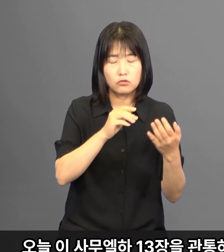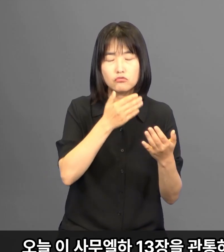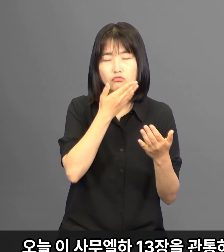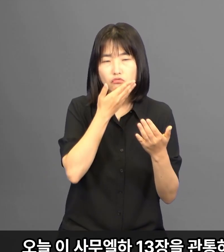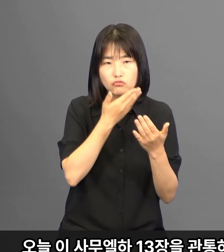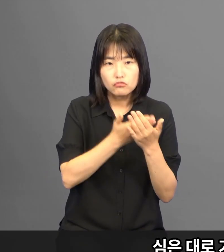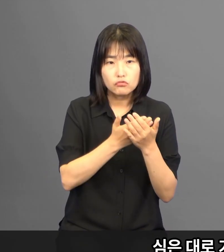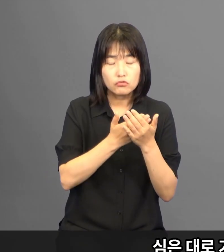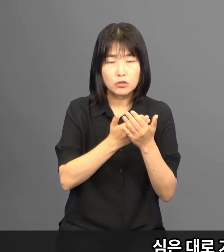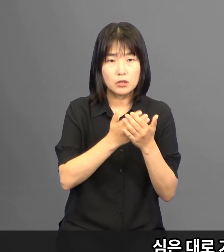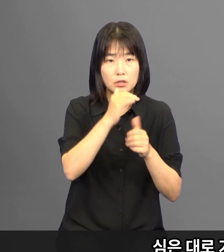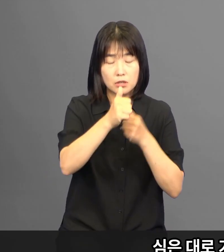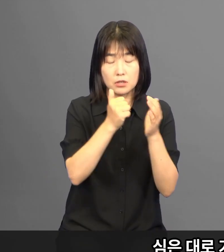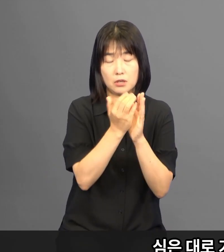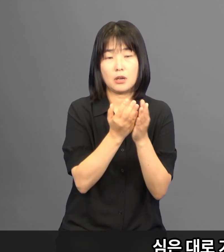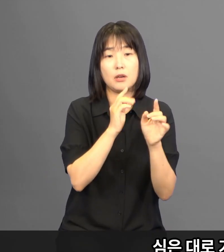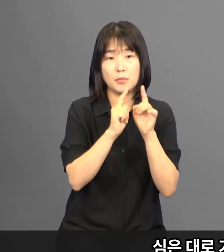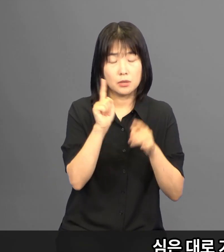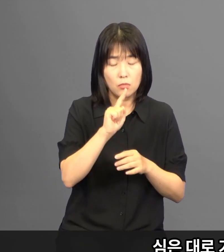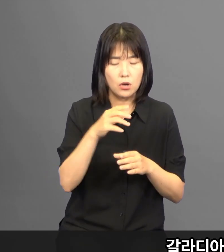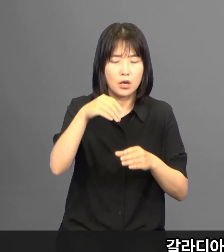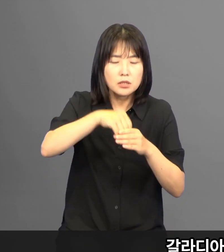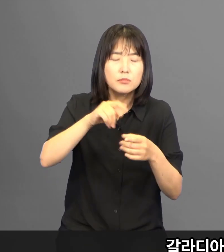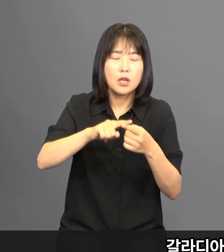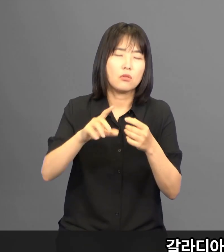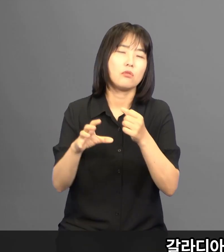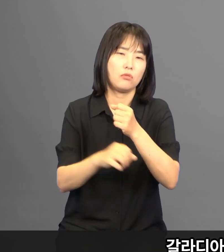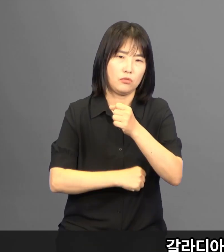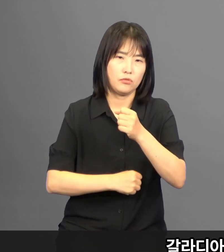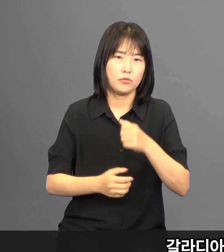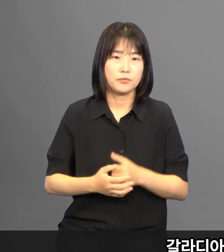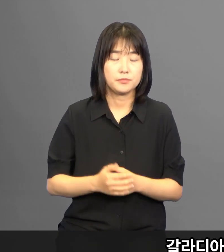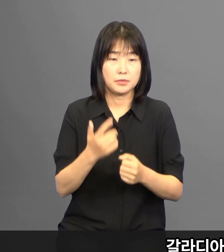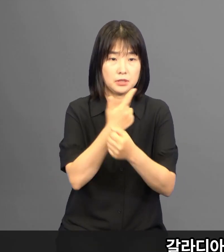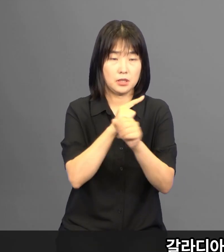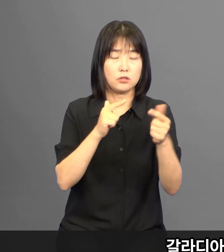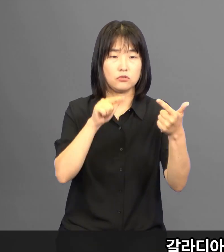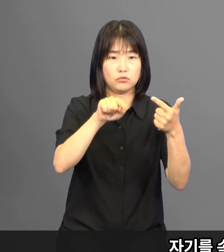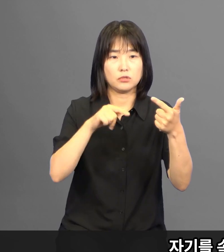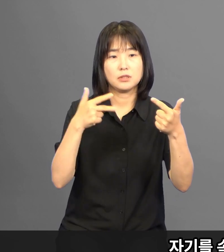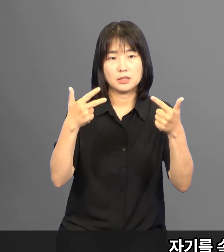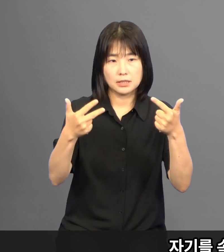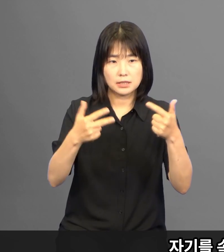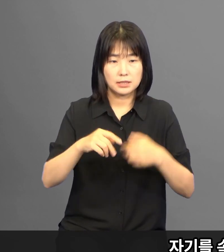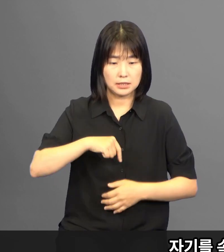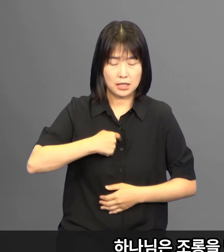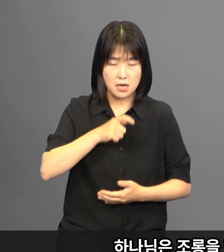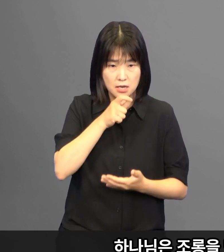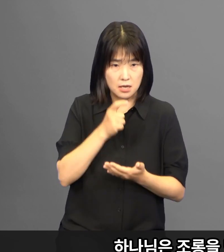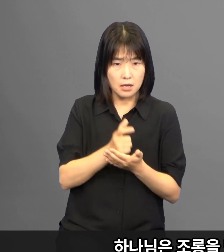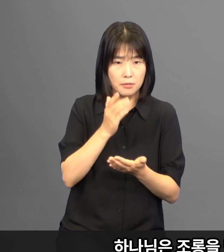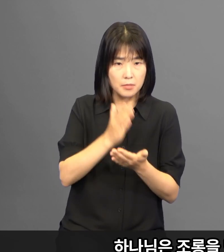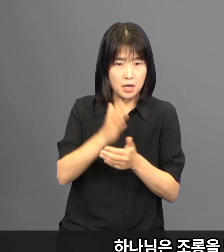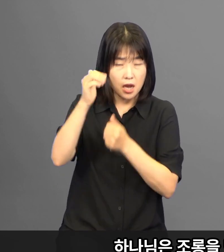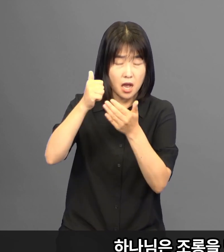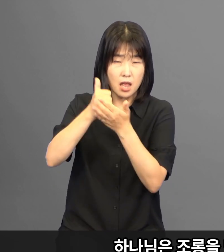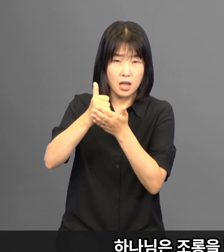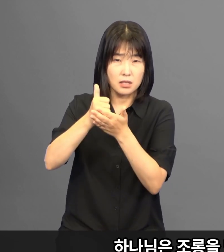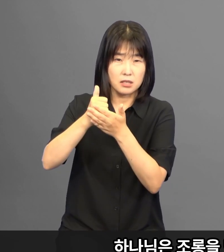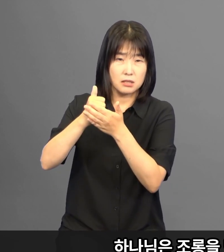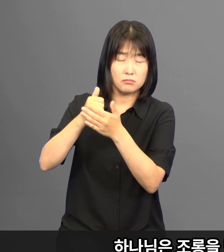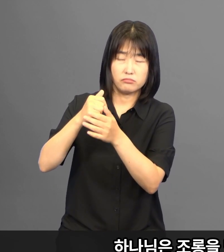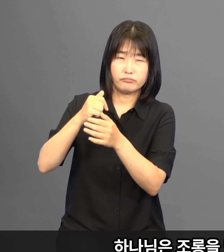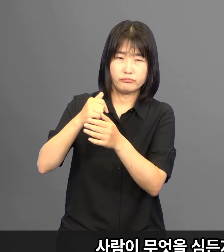성경 구절인데 심은대로 거둔다는 것입니다. 갈라디아서 6장 7절이죠. 자기를 속이지 마십시오. 하나님은 조롱을 받으실